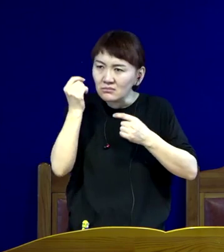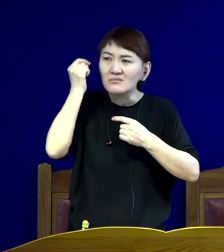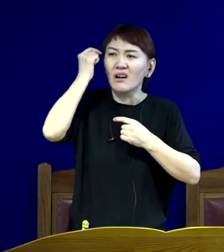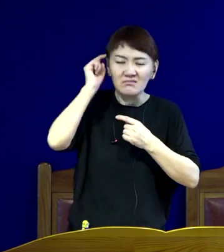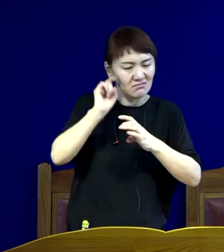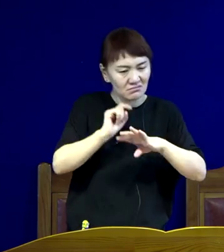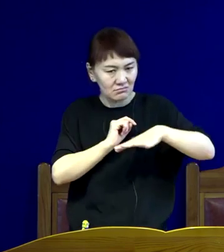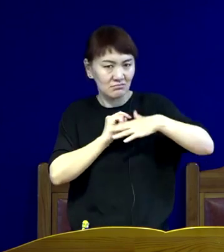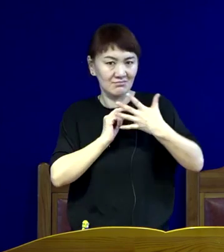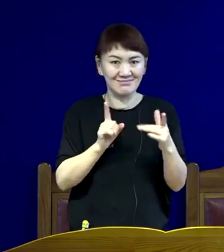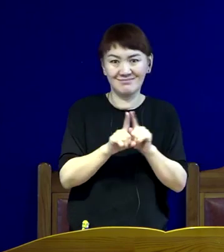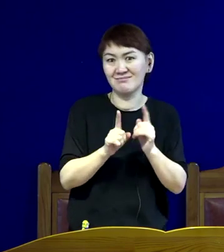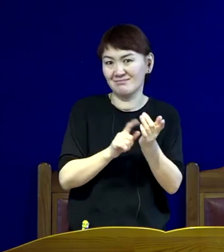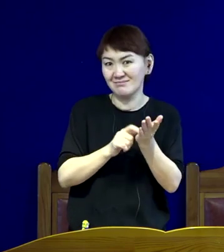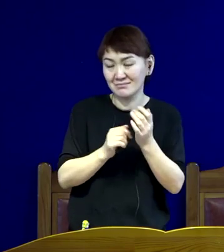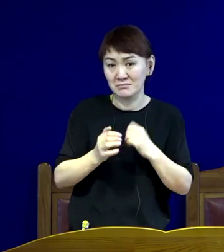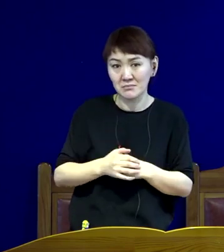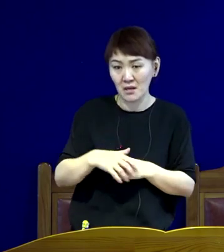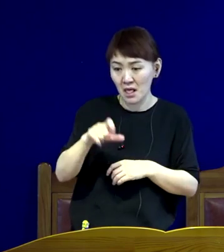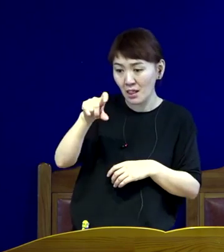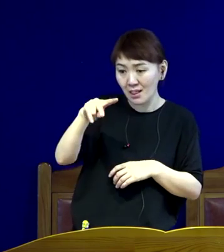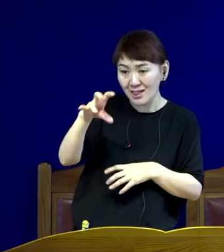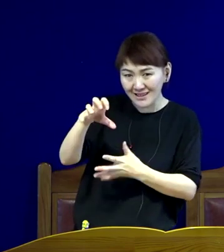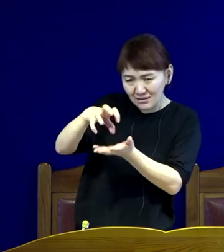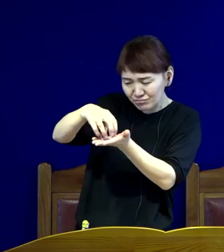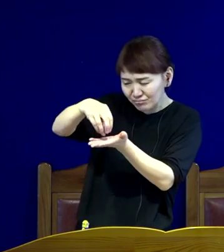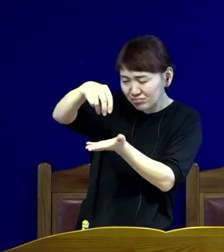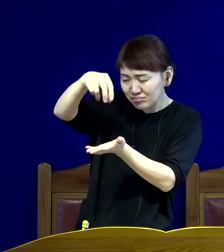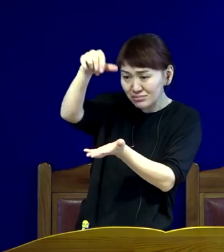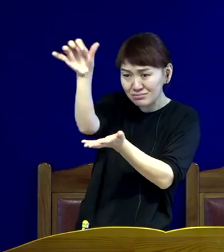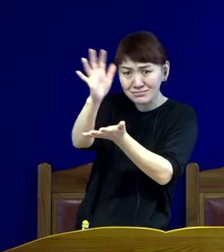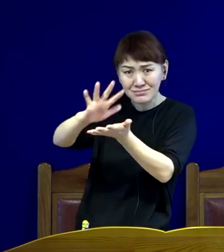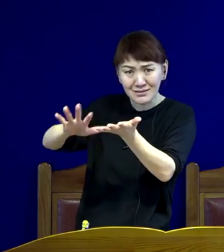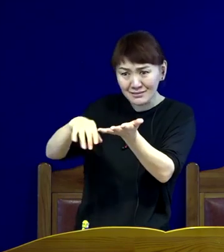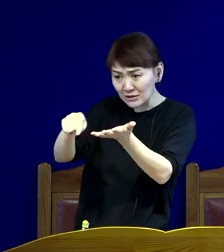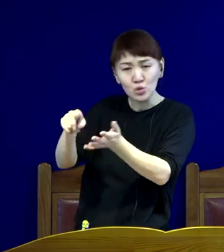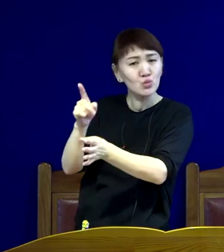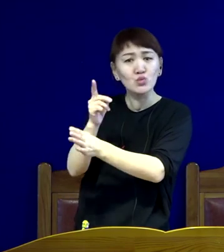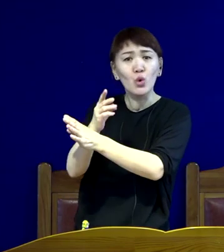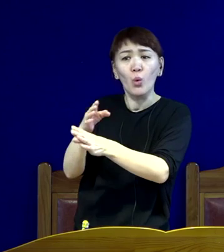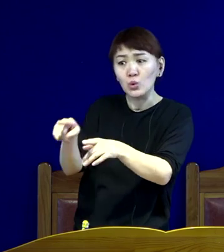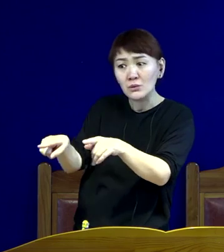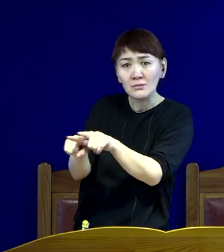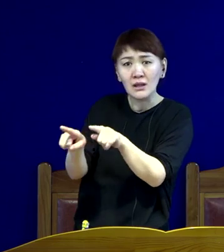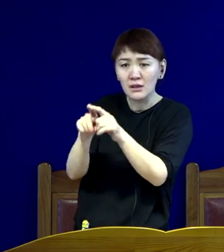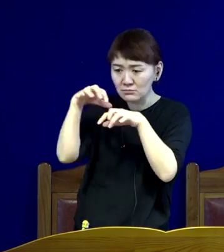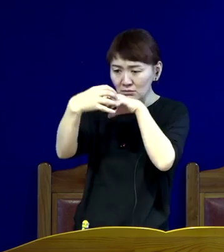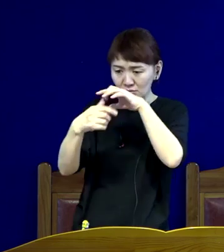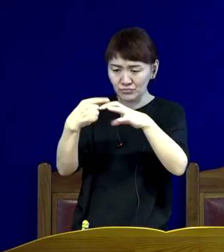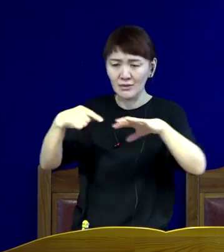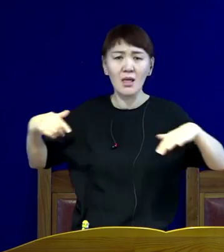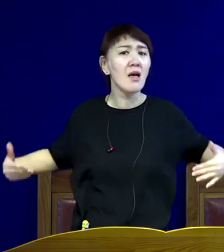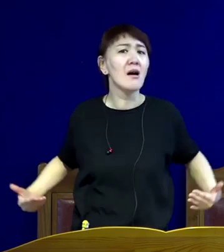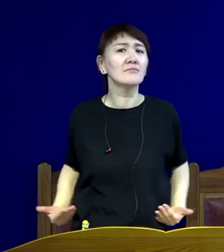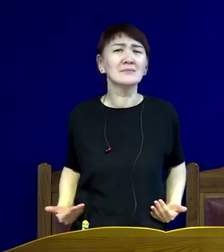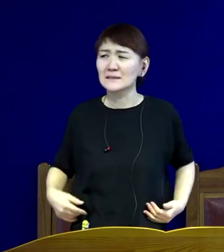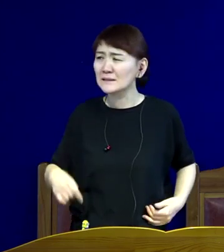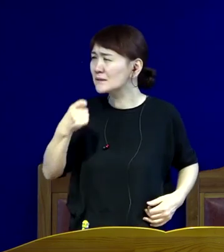энэ ирсэн зүйл шиг хязгааргүй хэцүү энэ амьдралд бие биенийхээ туслагч, бие